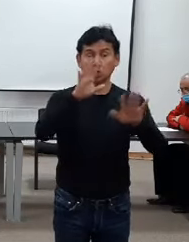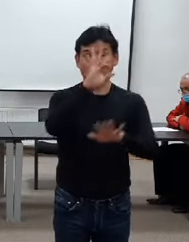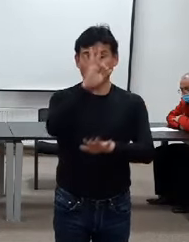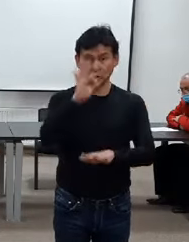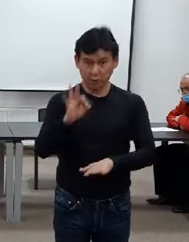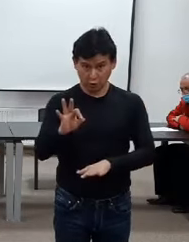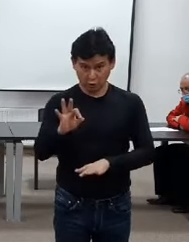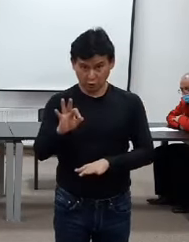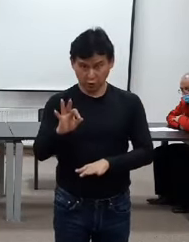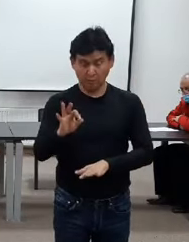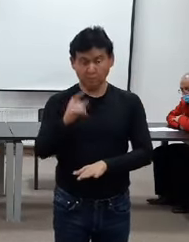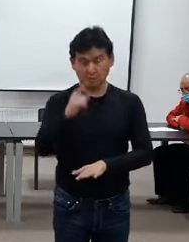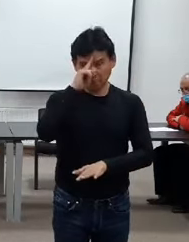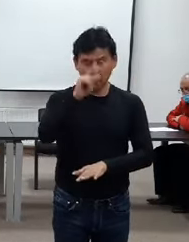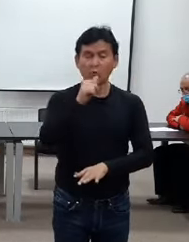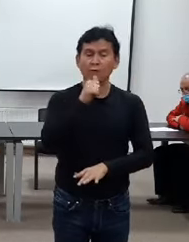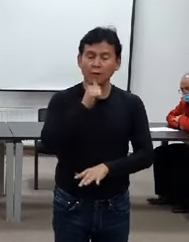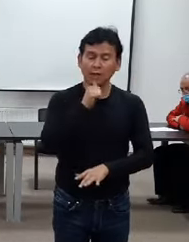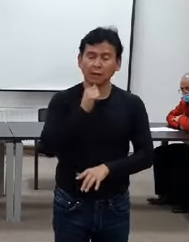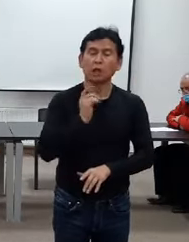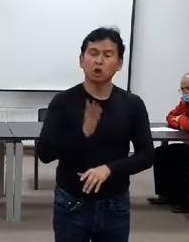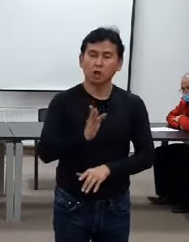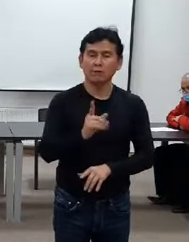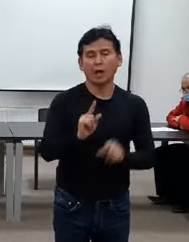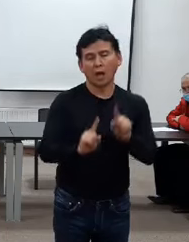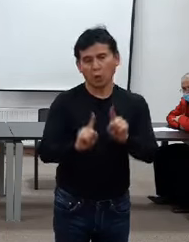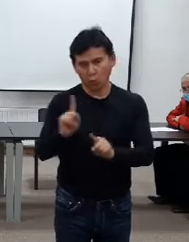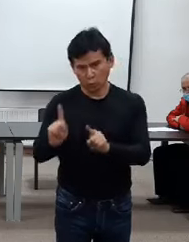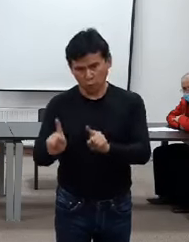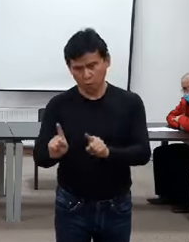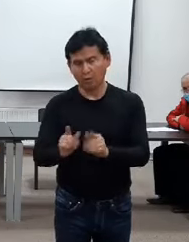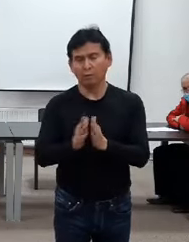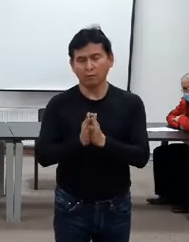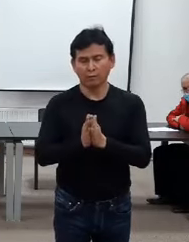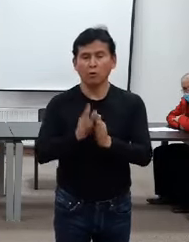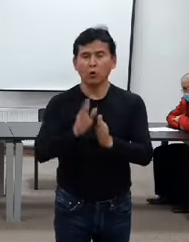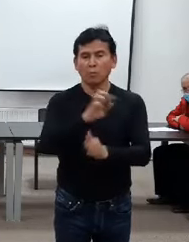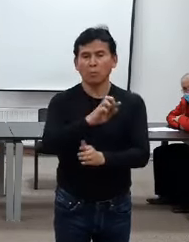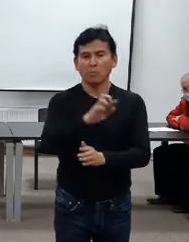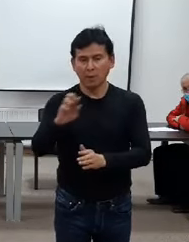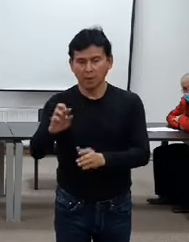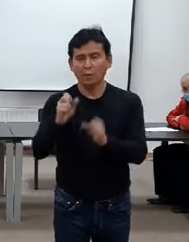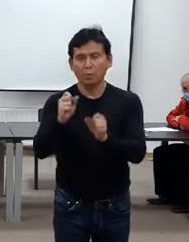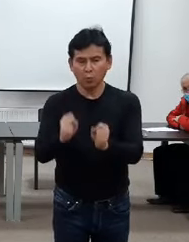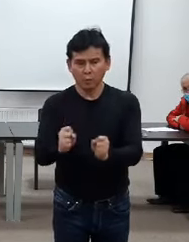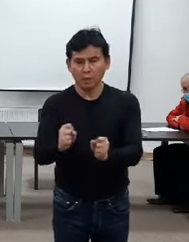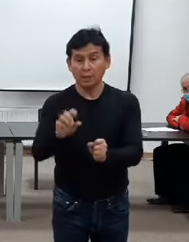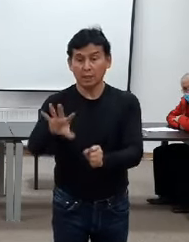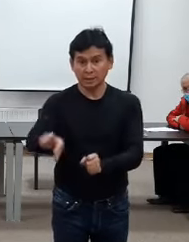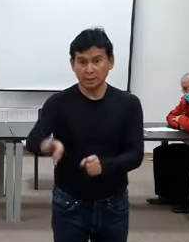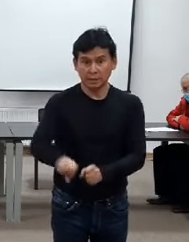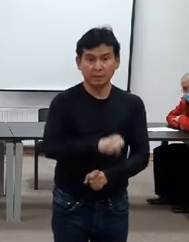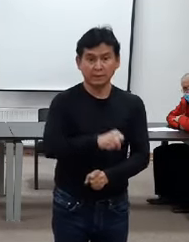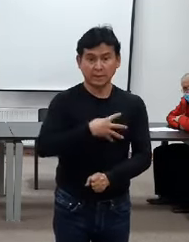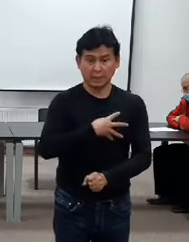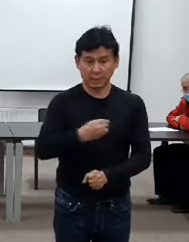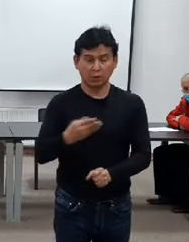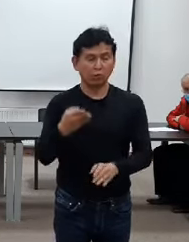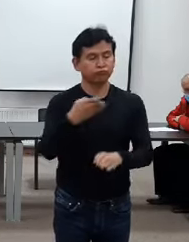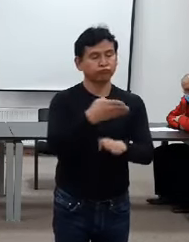importante grupo etario al cual llegar, y hacemos el llamado a los padres y apoderados para que puedan concurrir con sus niños